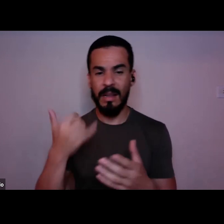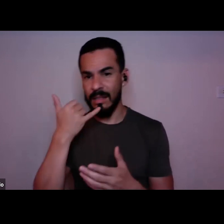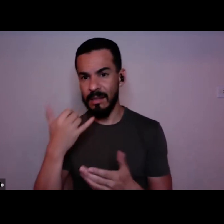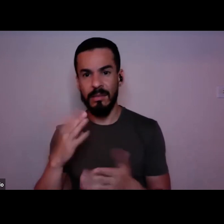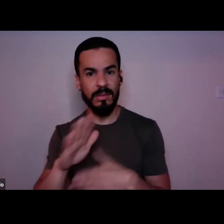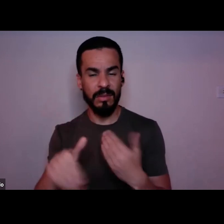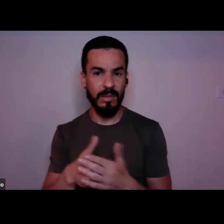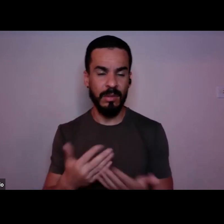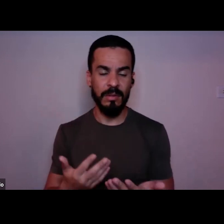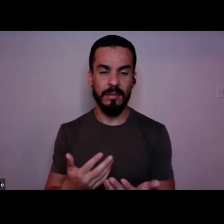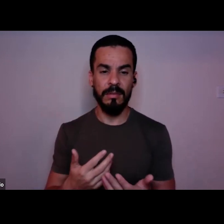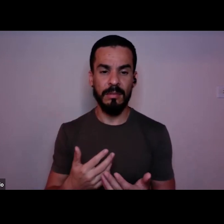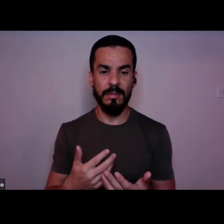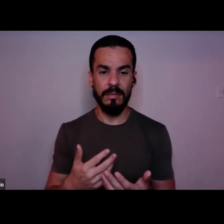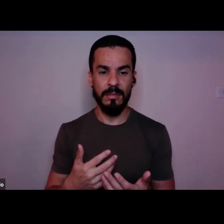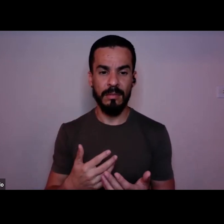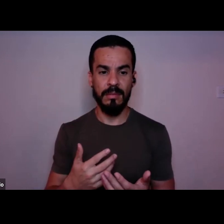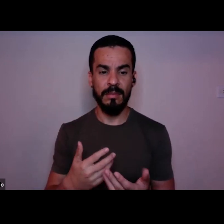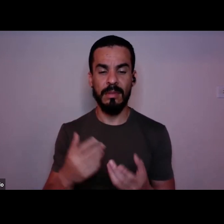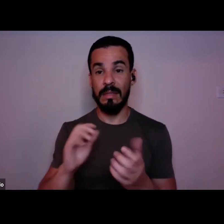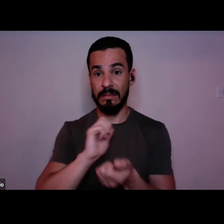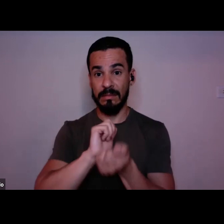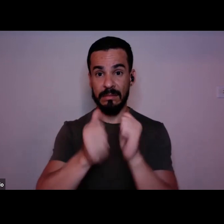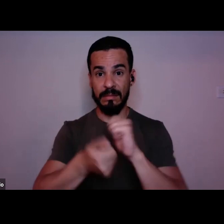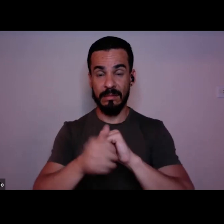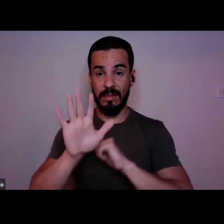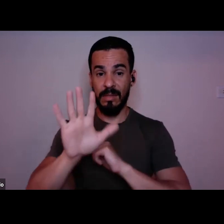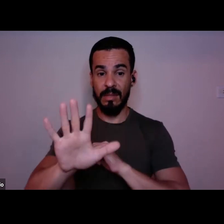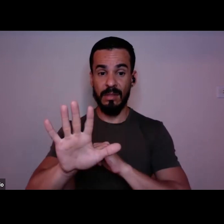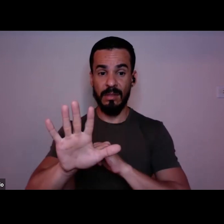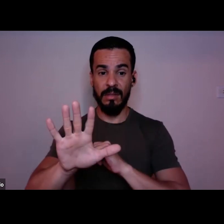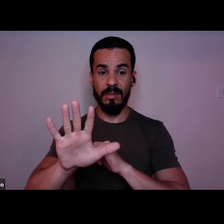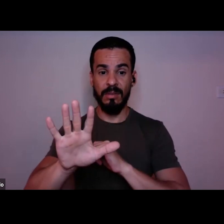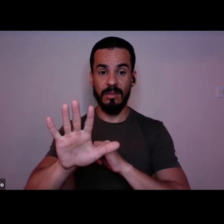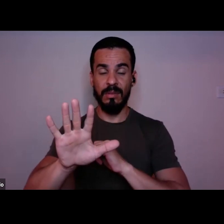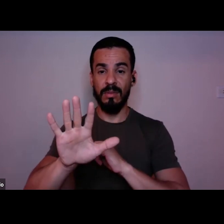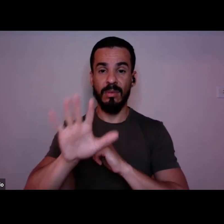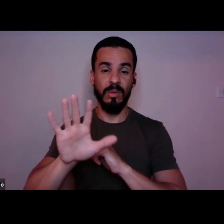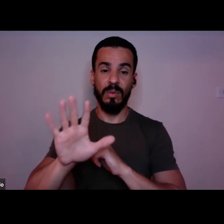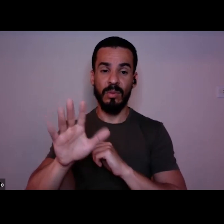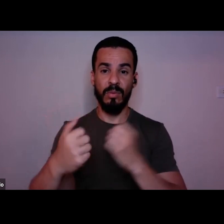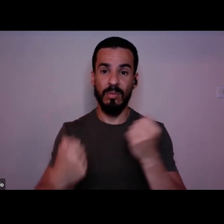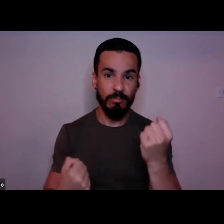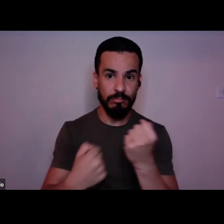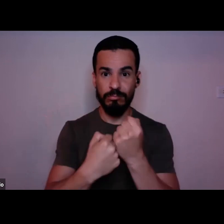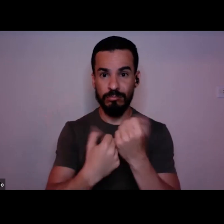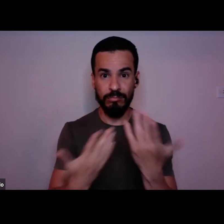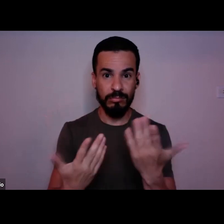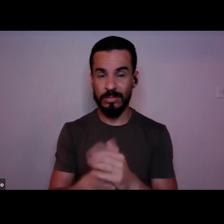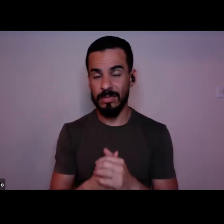este y se convierte como en tu es que es tu tu reforzamiento